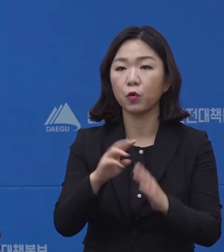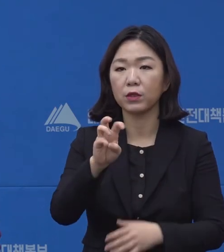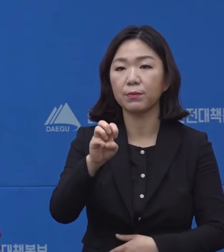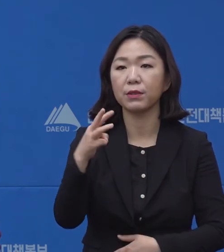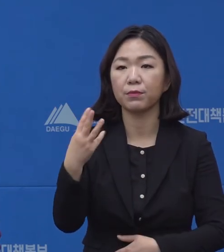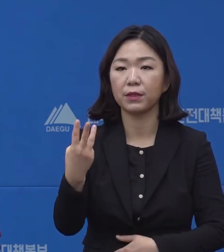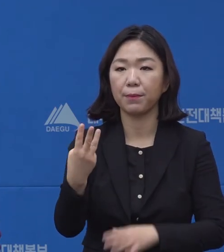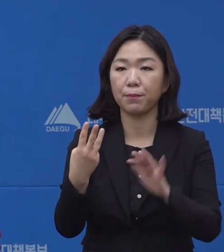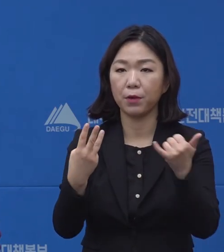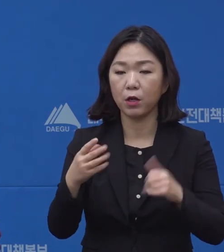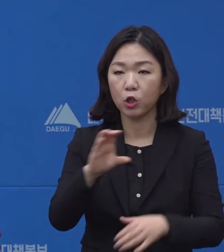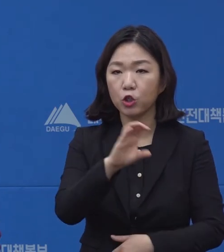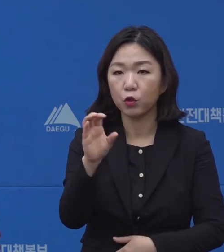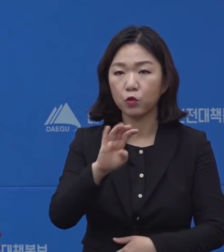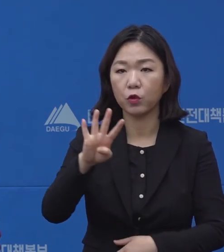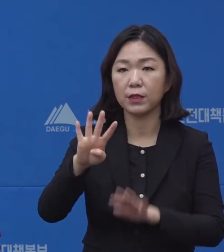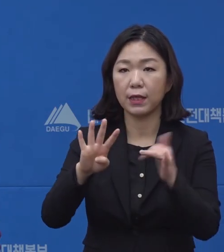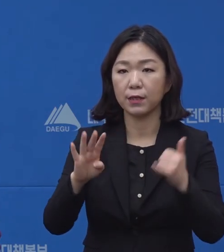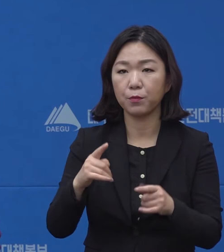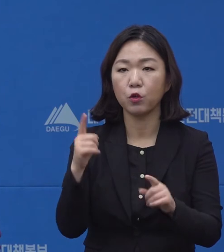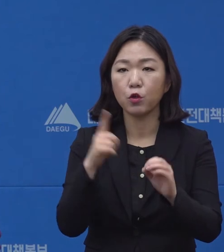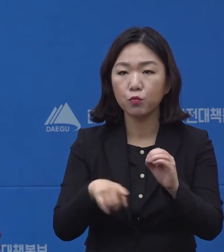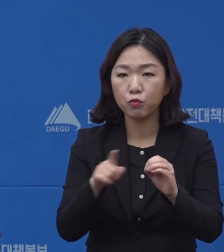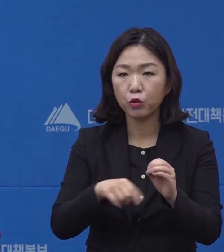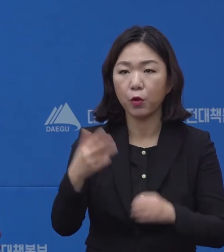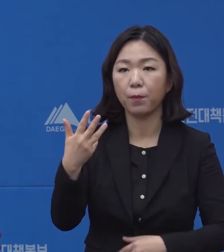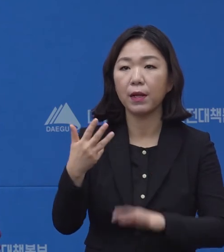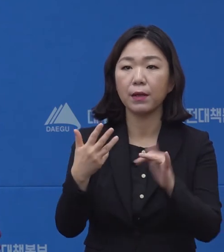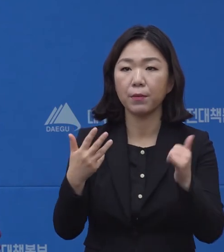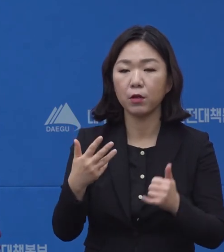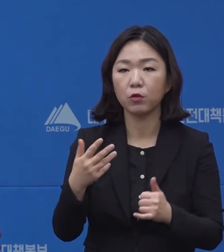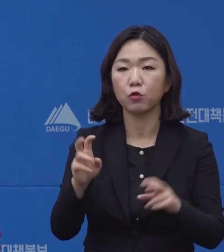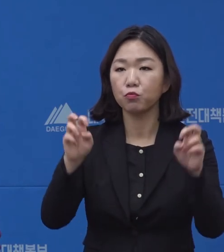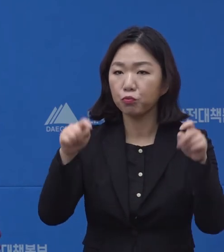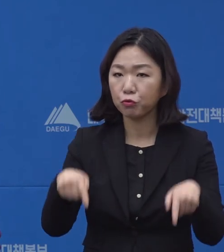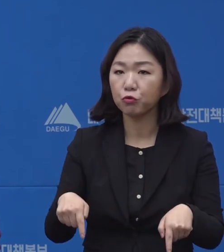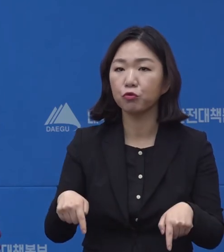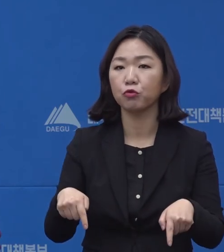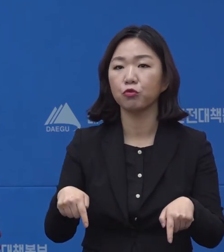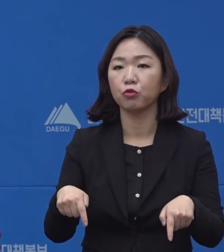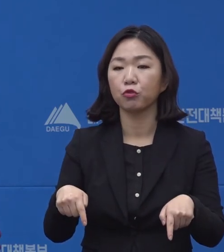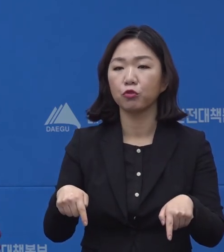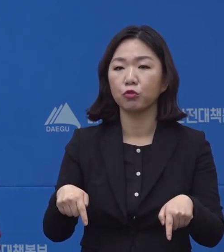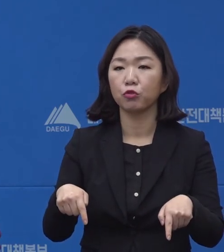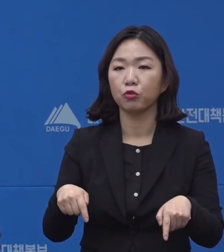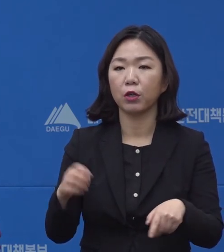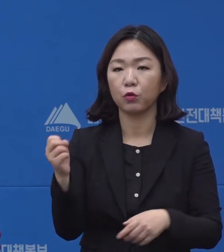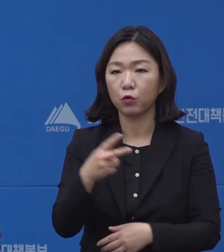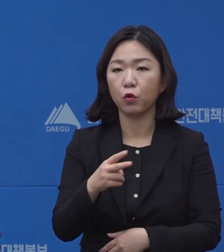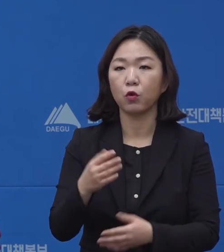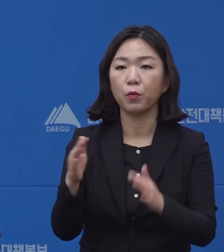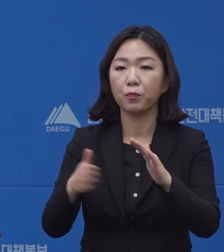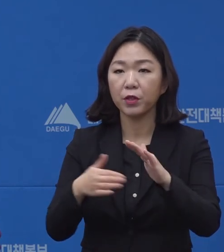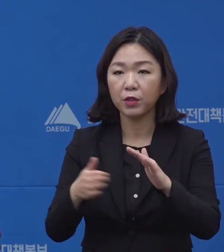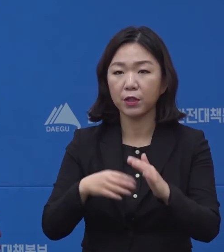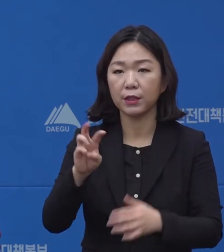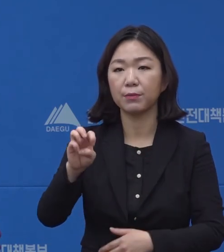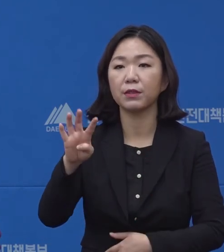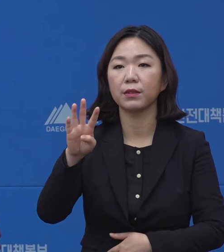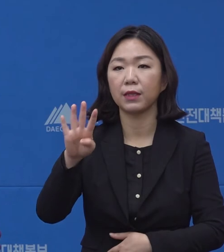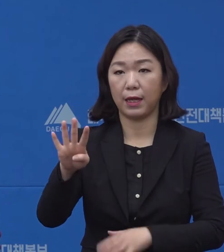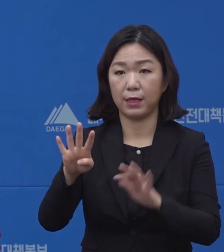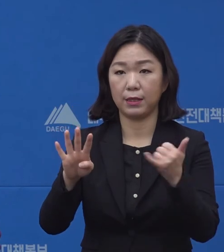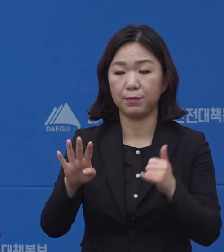천주교 4명, 불교 8명, 무교 58명, 공란 34명이었으며 이들 중